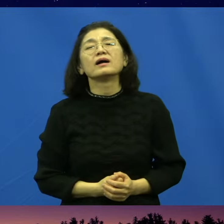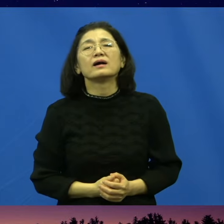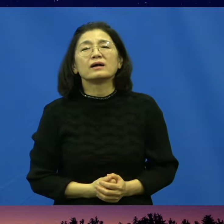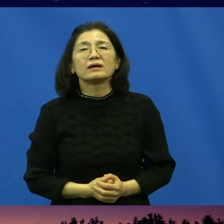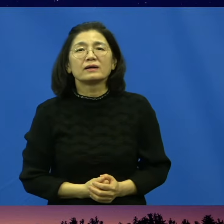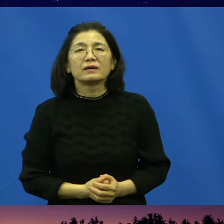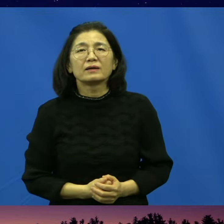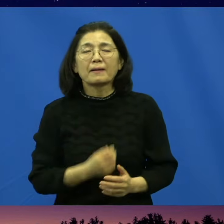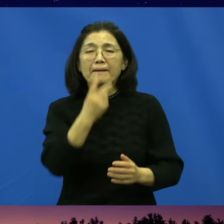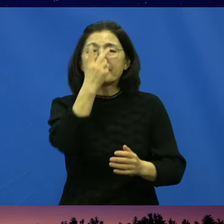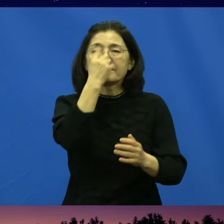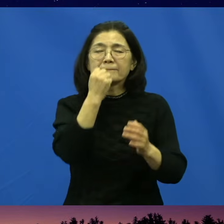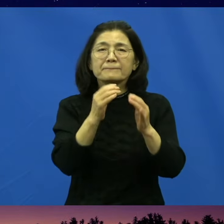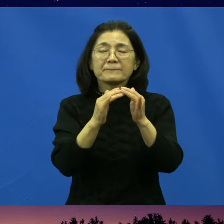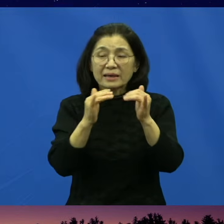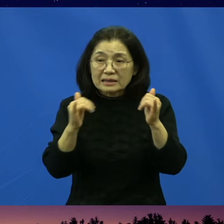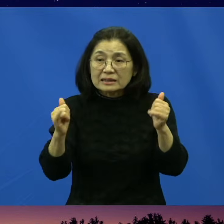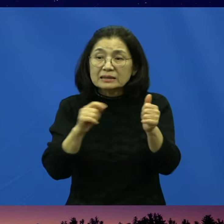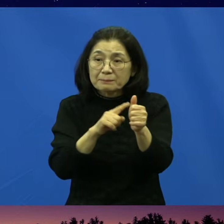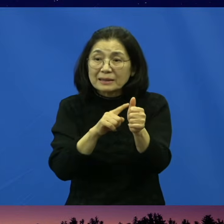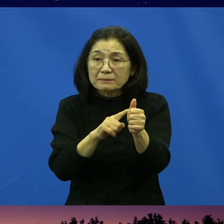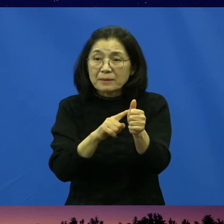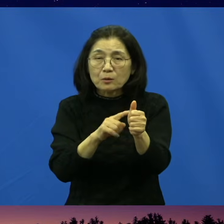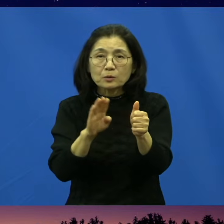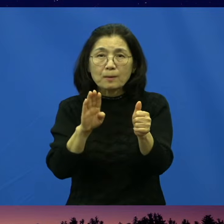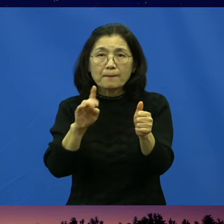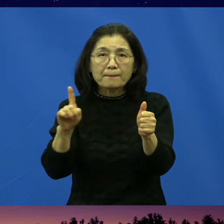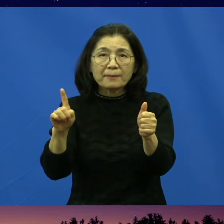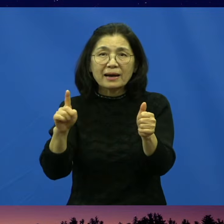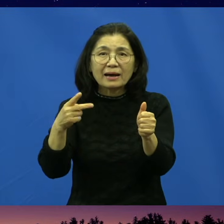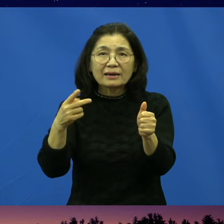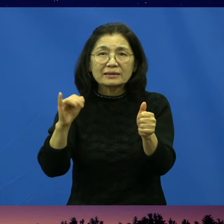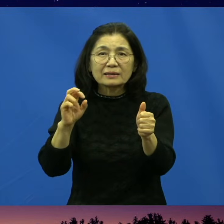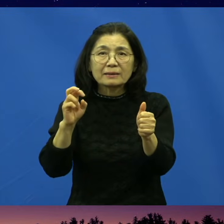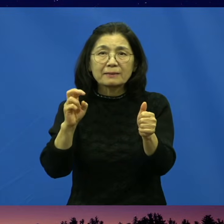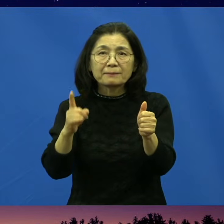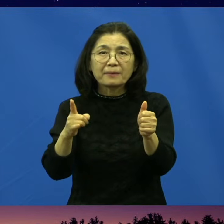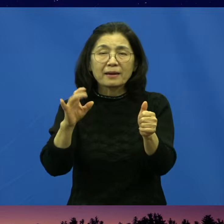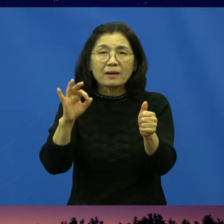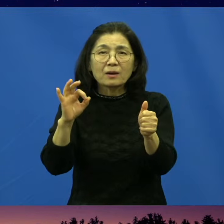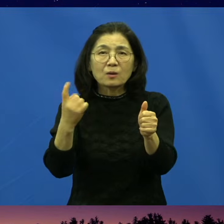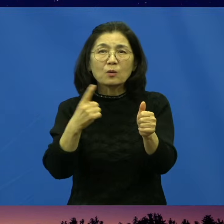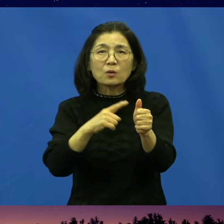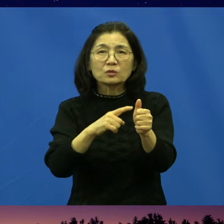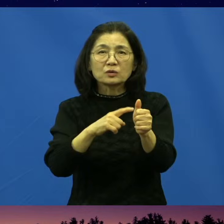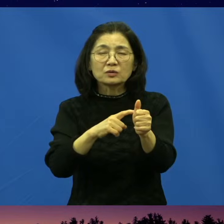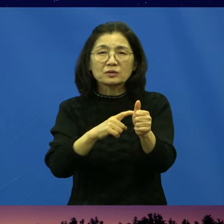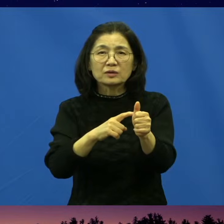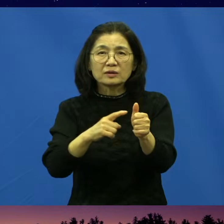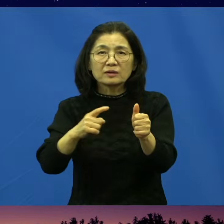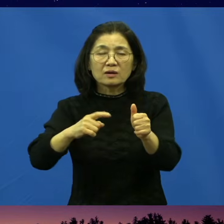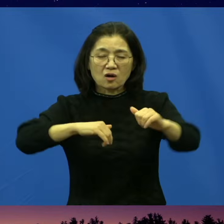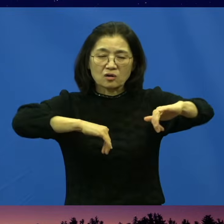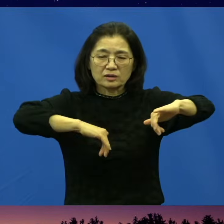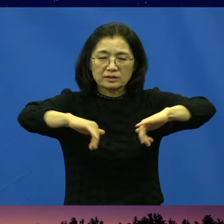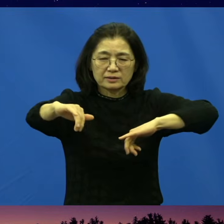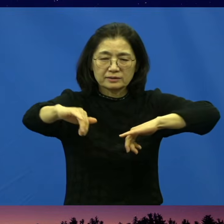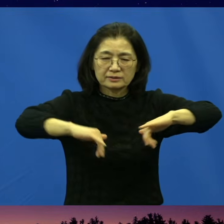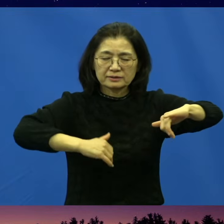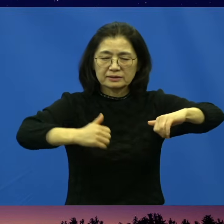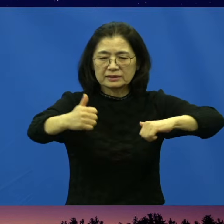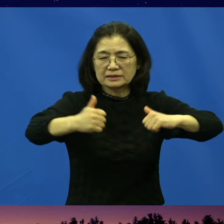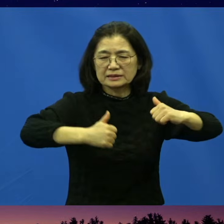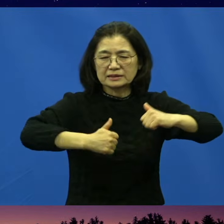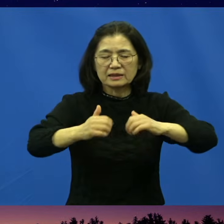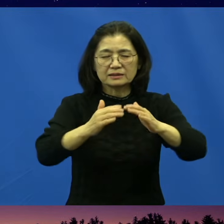그래서 바디메오는 언제부터인지 모르지만 길가에 앉아서 그 길에 지나가는 사람들에게 구걸하는 인생을